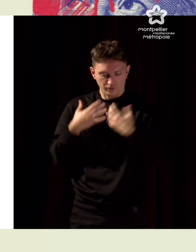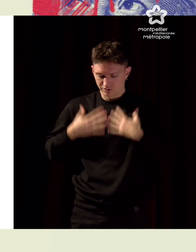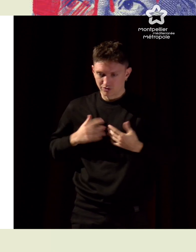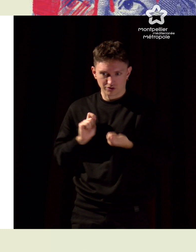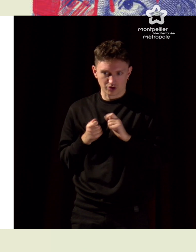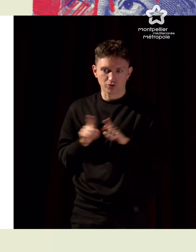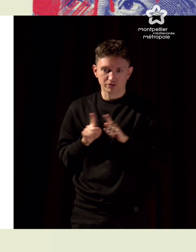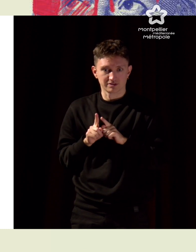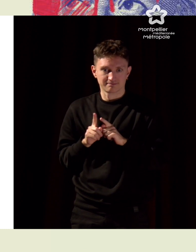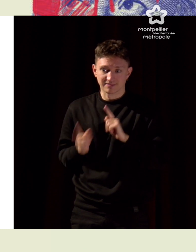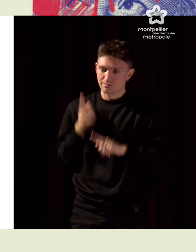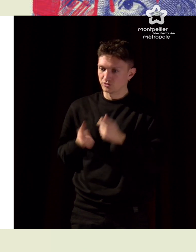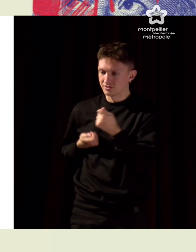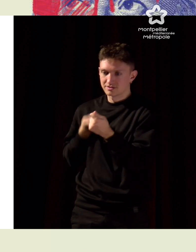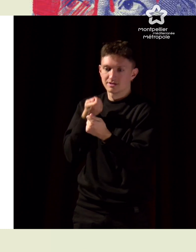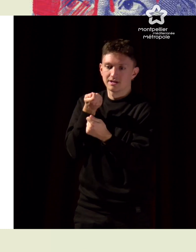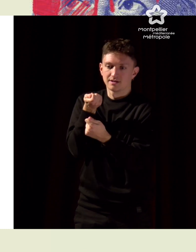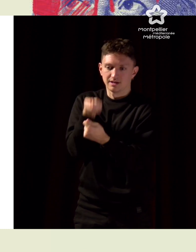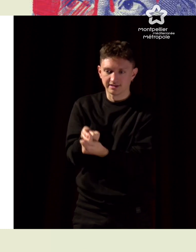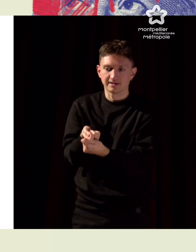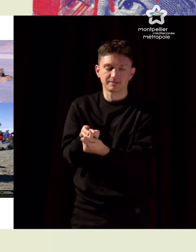qu'on s'adapte à la nouvelle